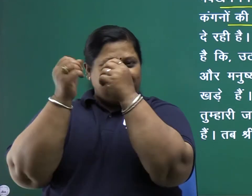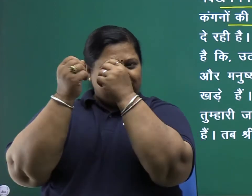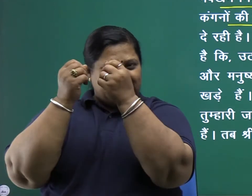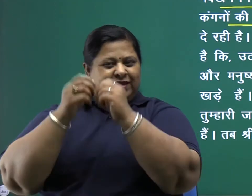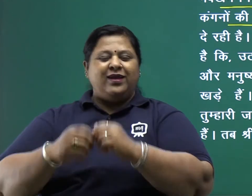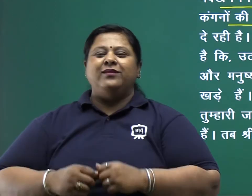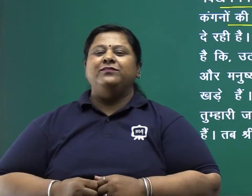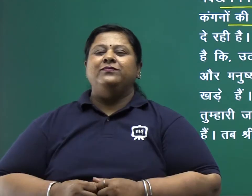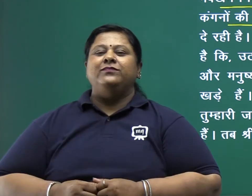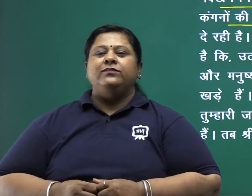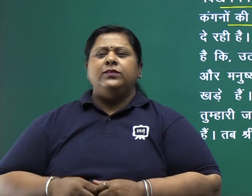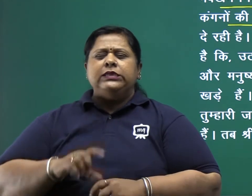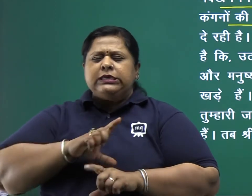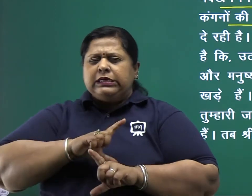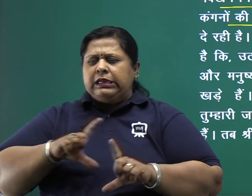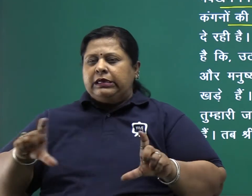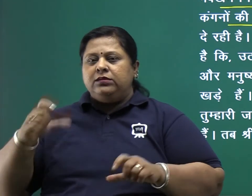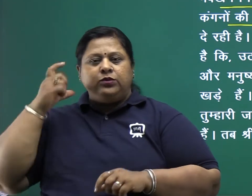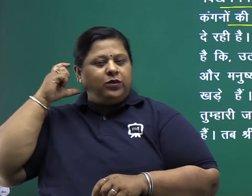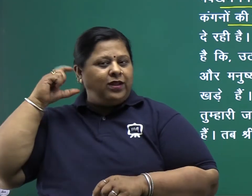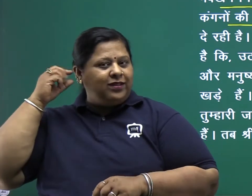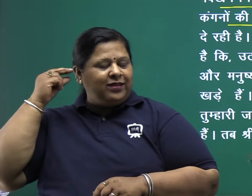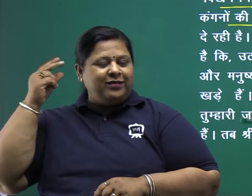झनकार साफ सुनाई दे रही हैं।